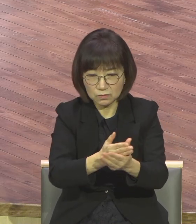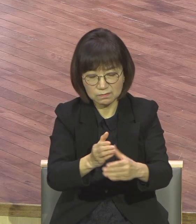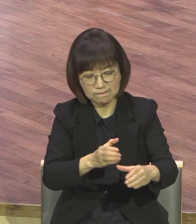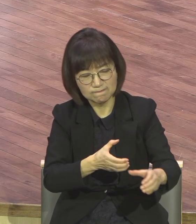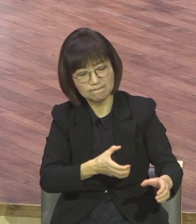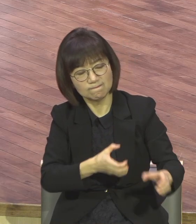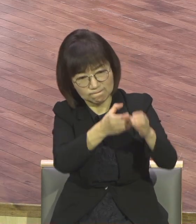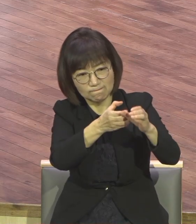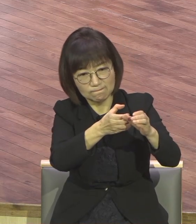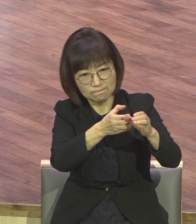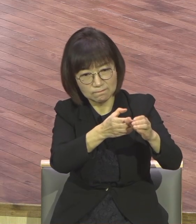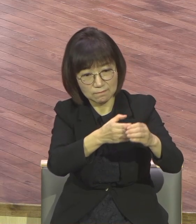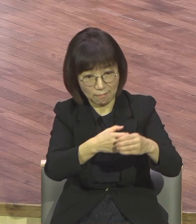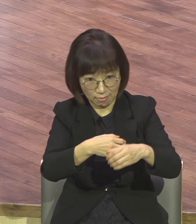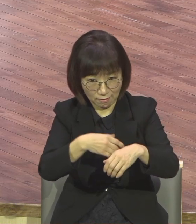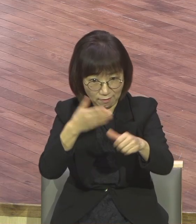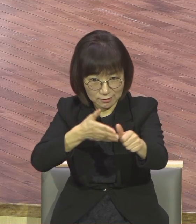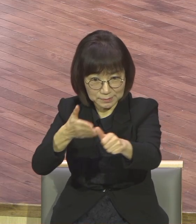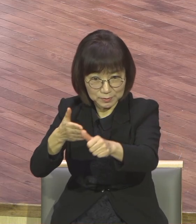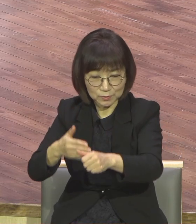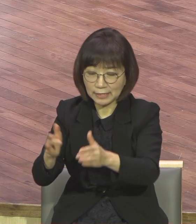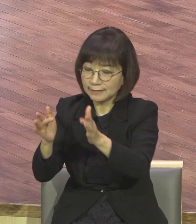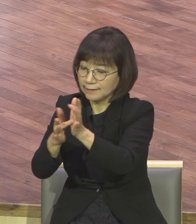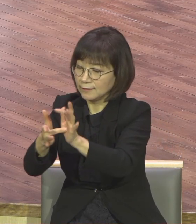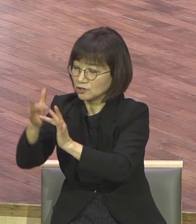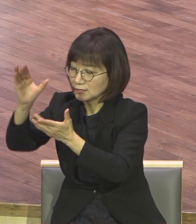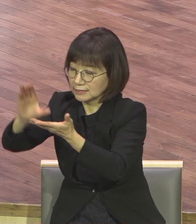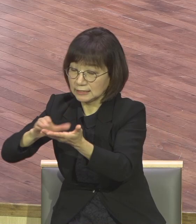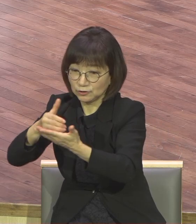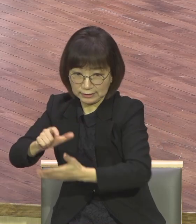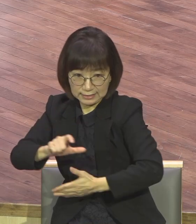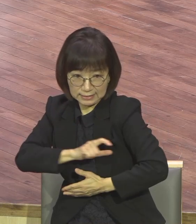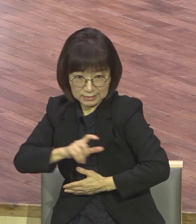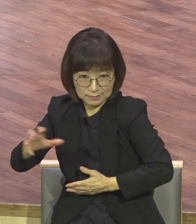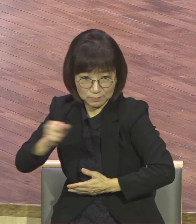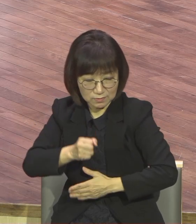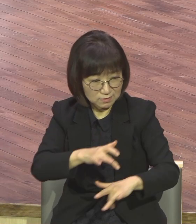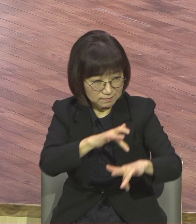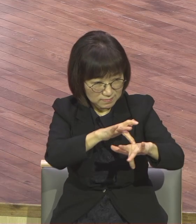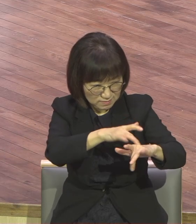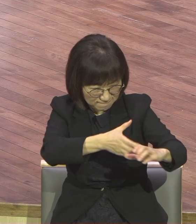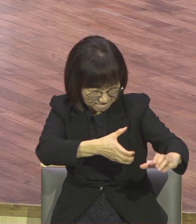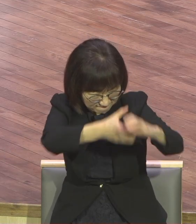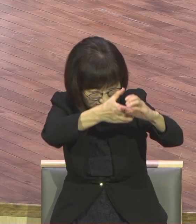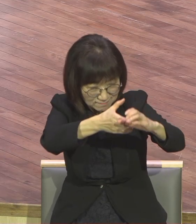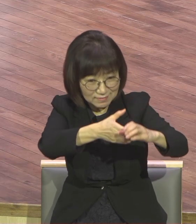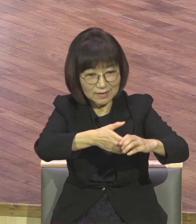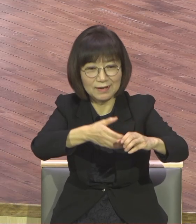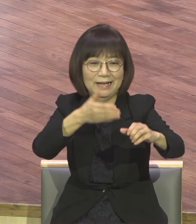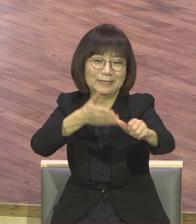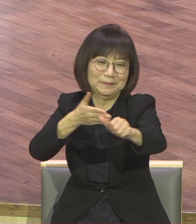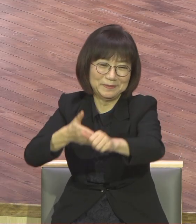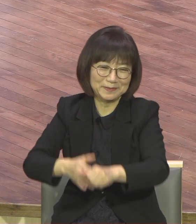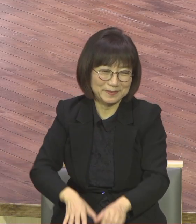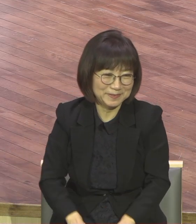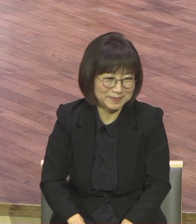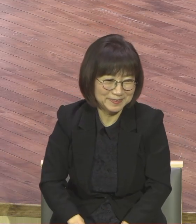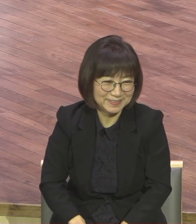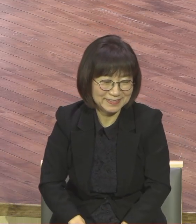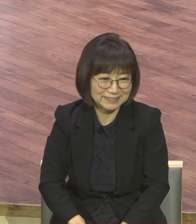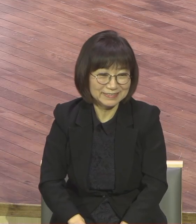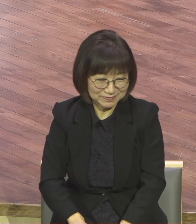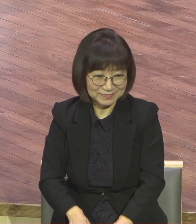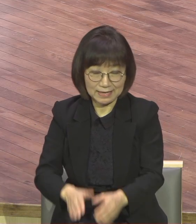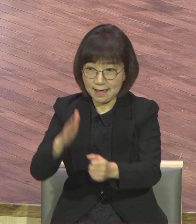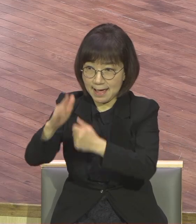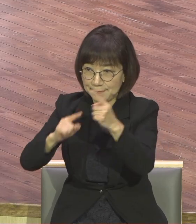예수 그리스도의 이름으로. 마귀를 대적해야 돼. 어떻게 마귀를 대적한다고요?